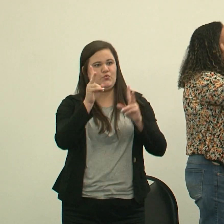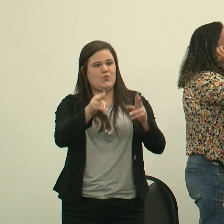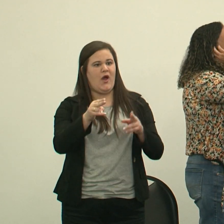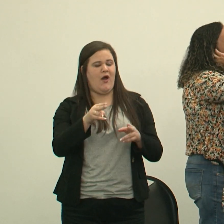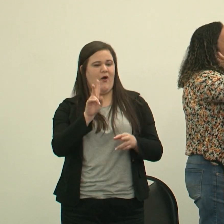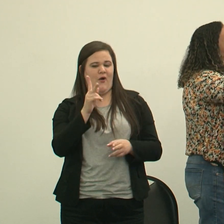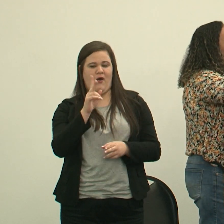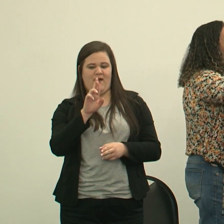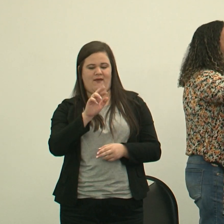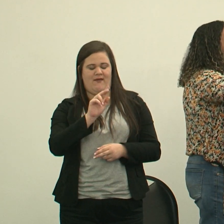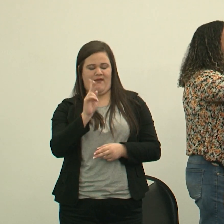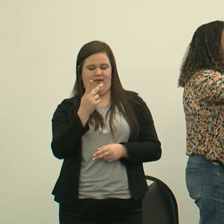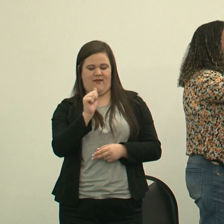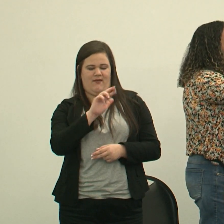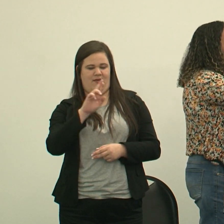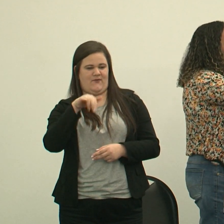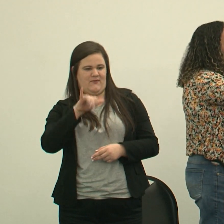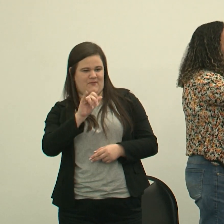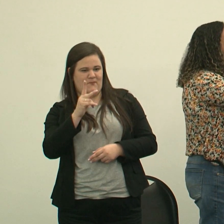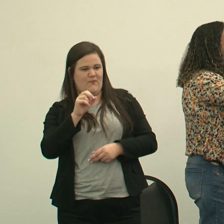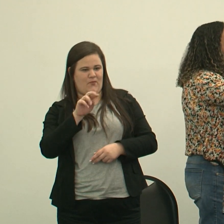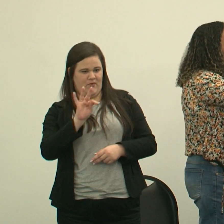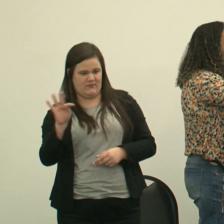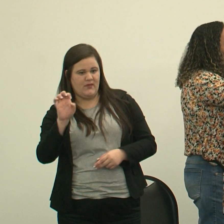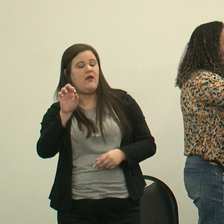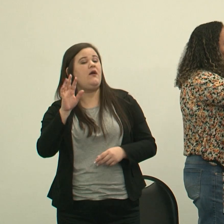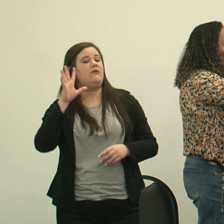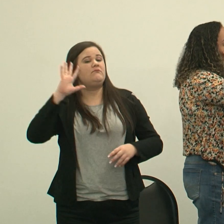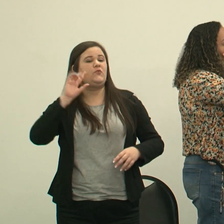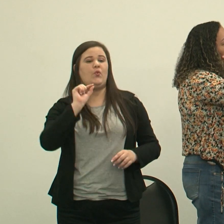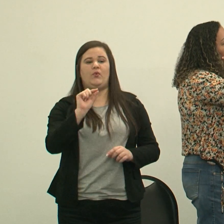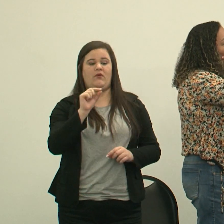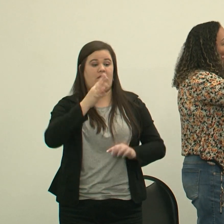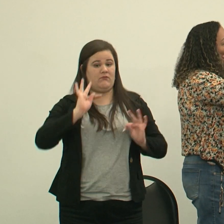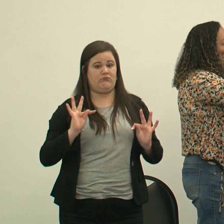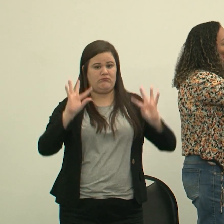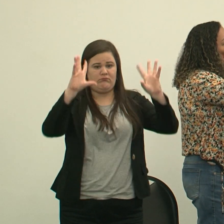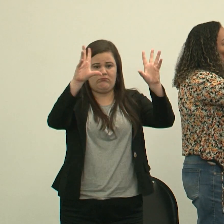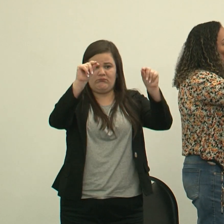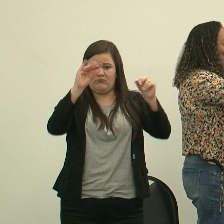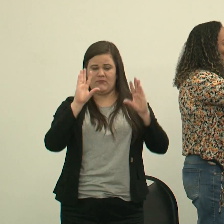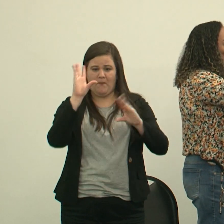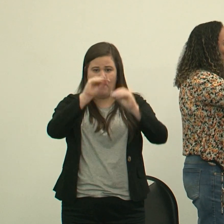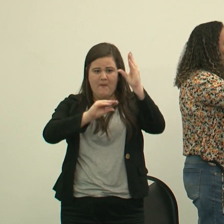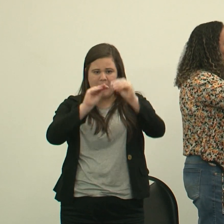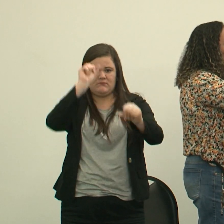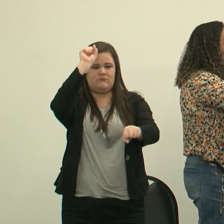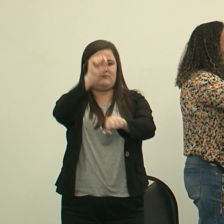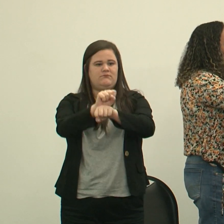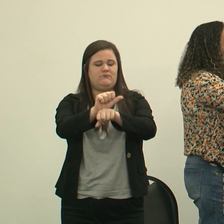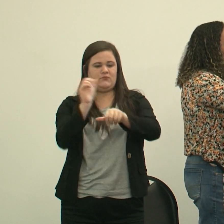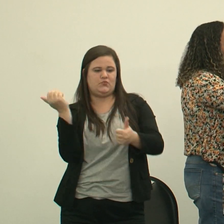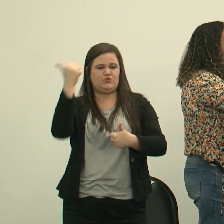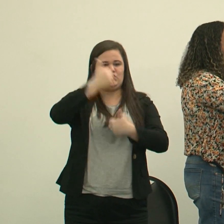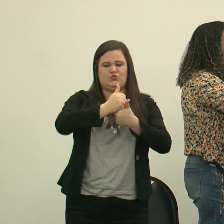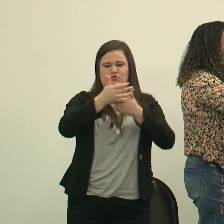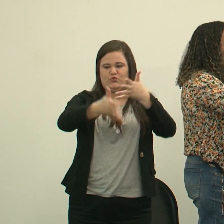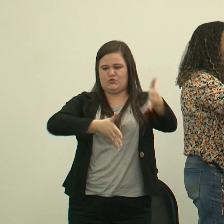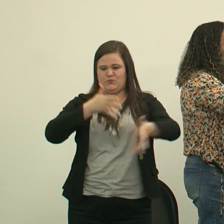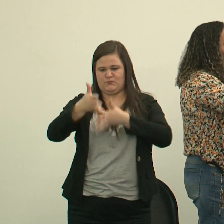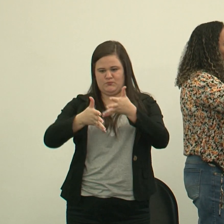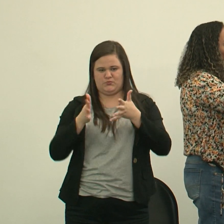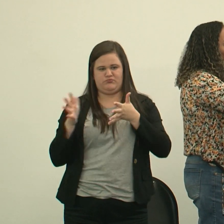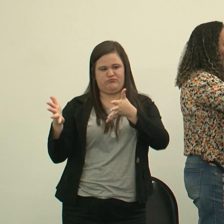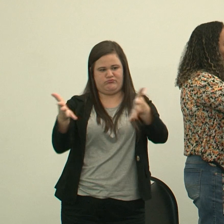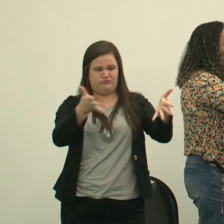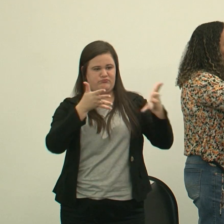seria que todo mundo parasse de falar a língua oral e usasse a língua de sinais. Então, numa tirinha dessa, por exemplo, a gente pode